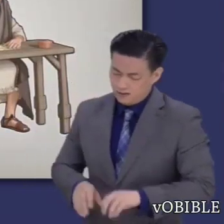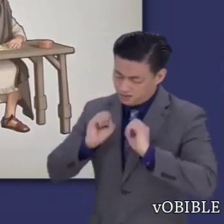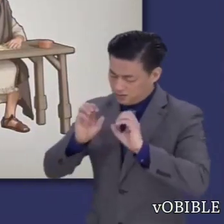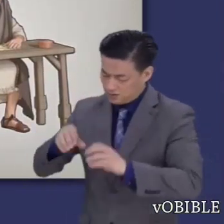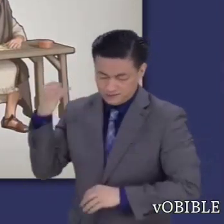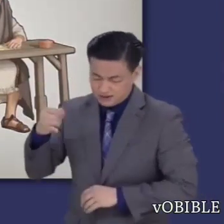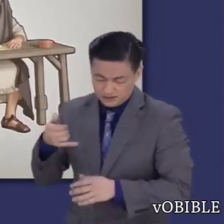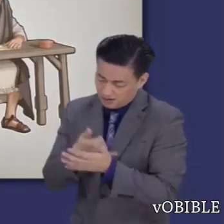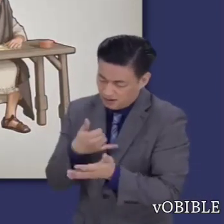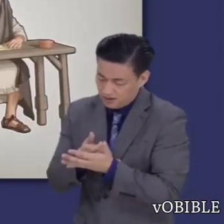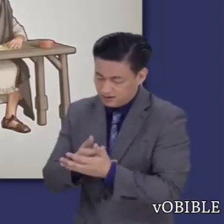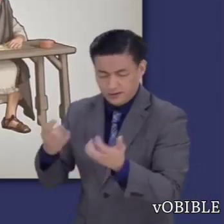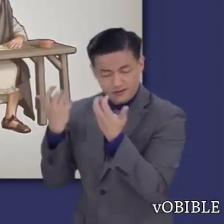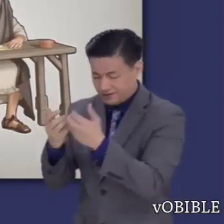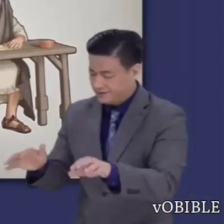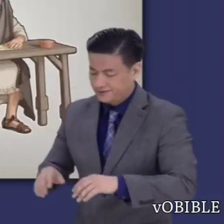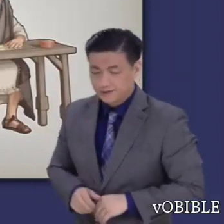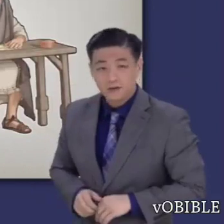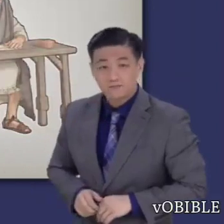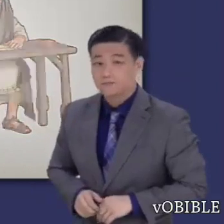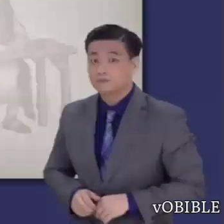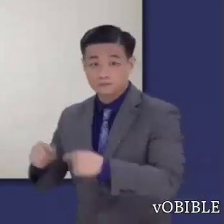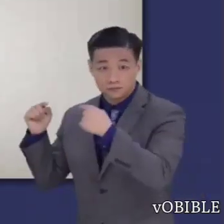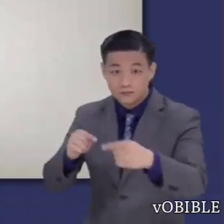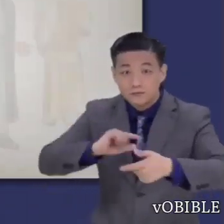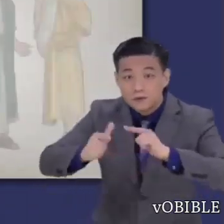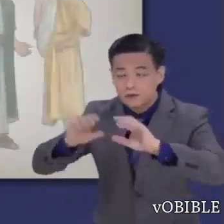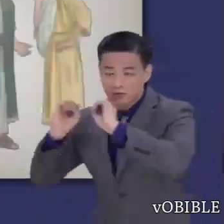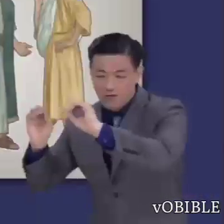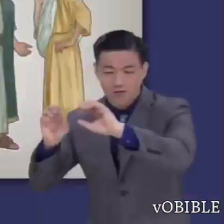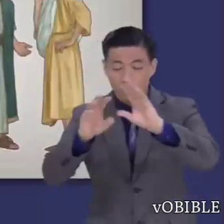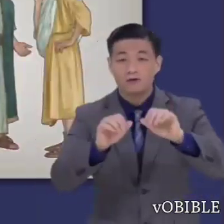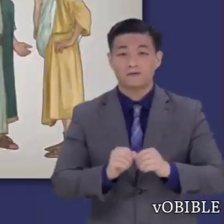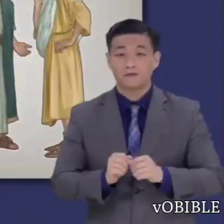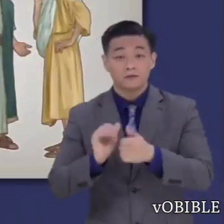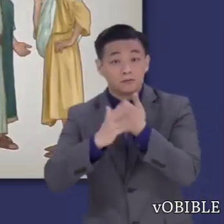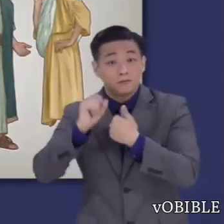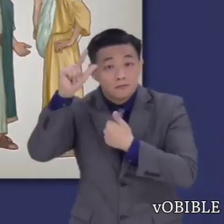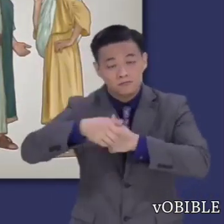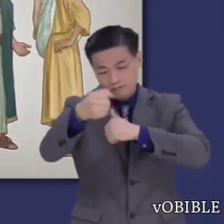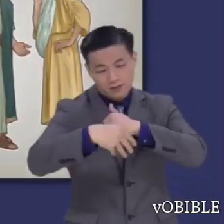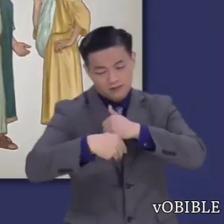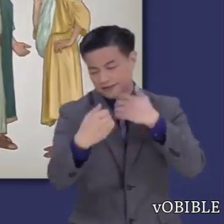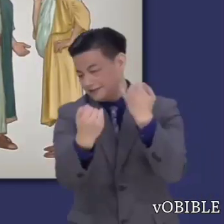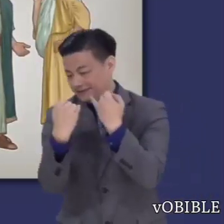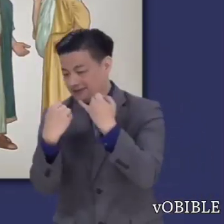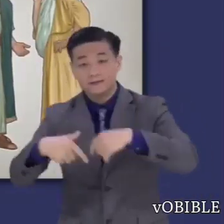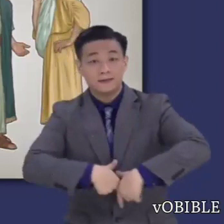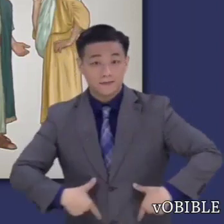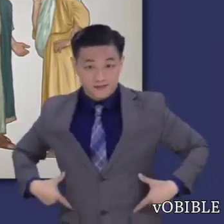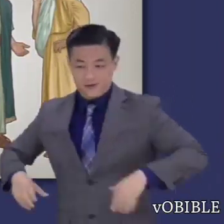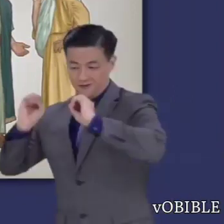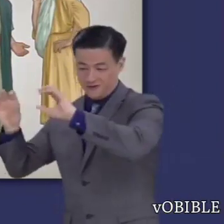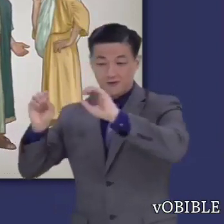马反而有利于传讲好消息。使徒保罗在迫害下勇敢坚定，